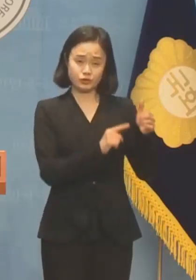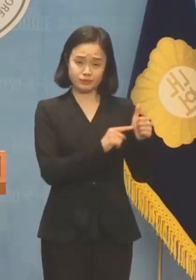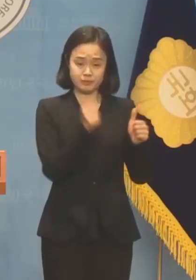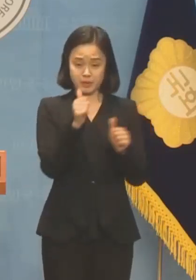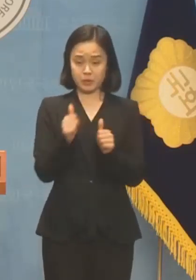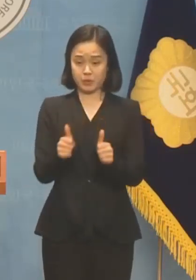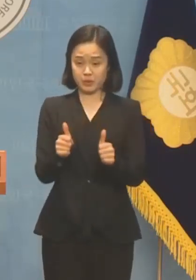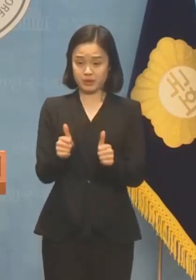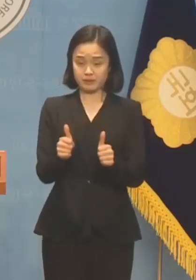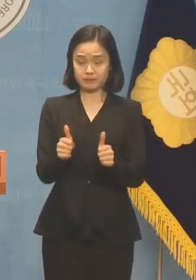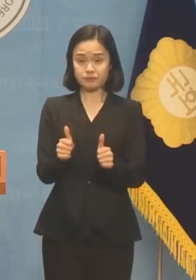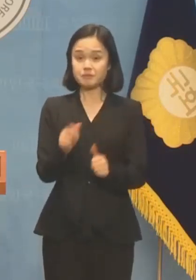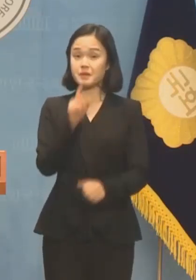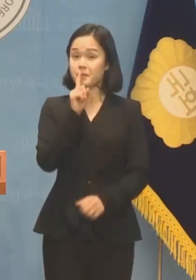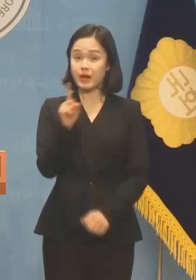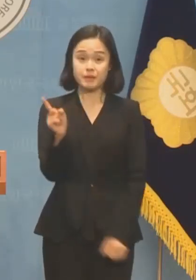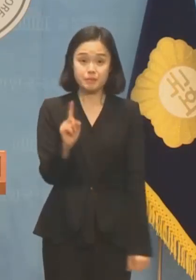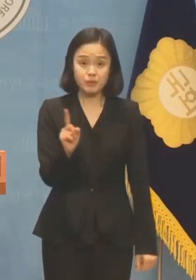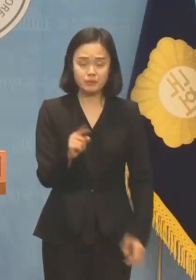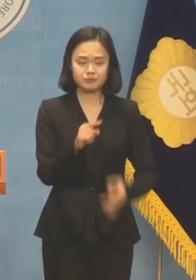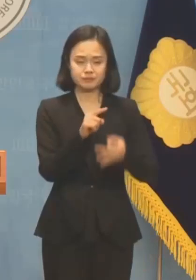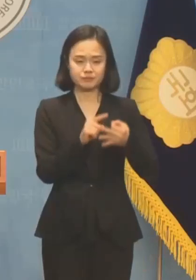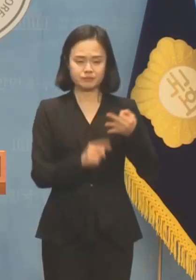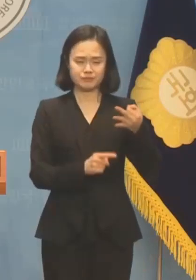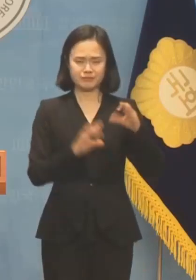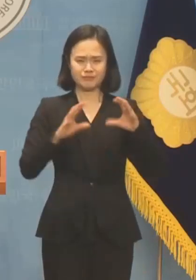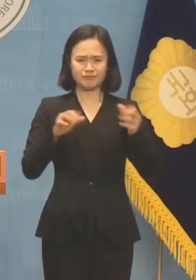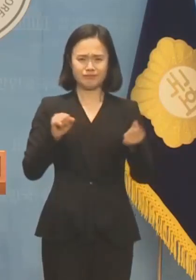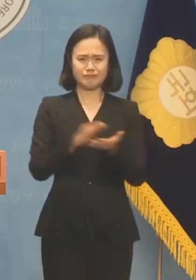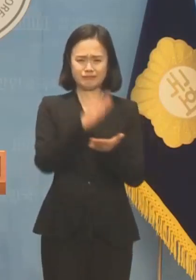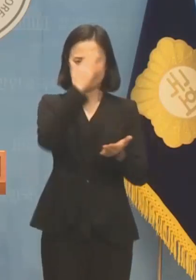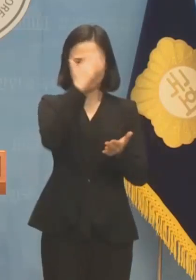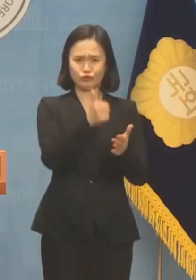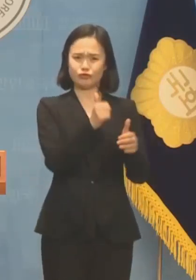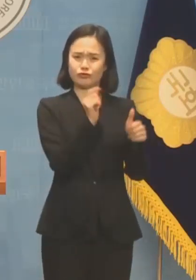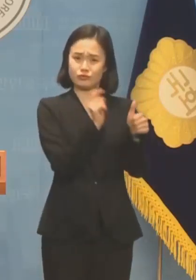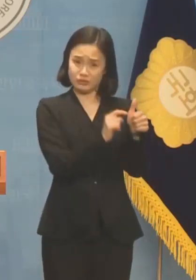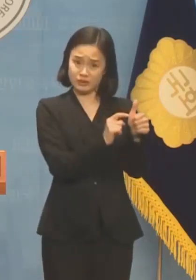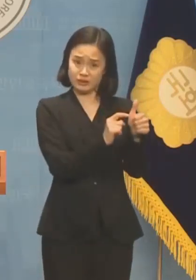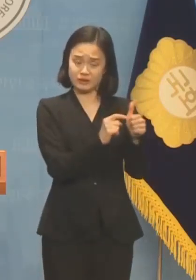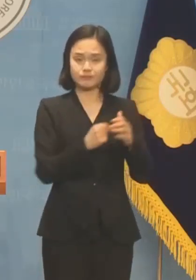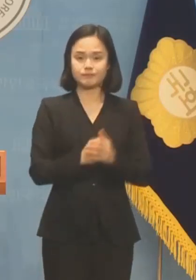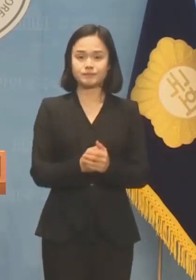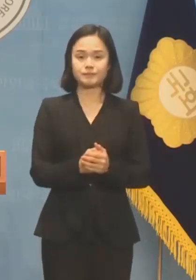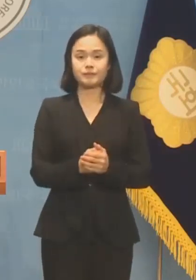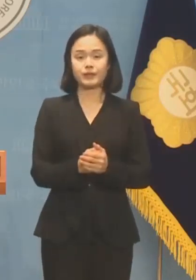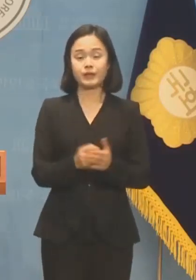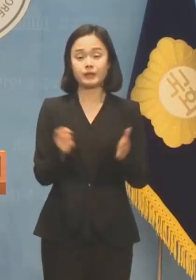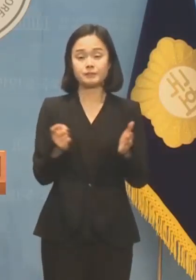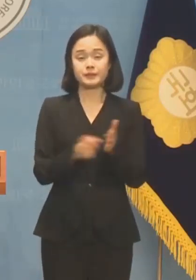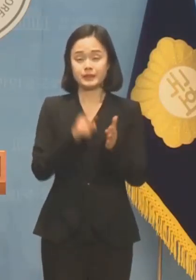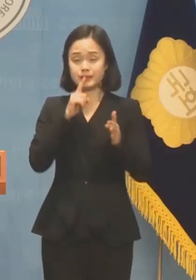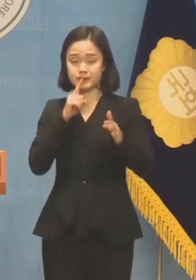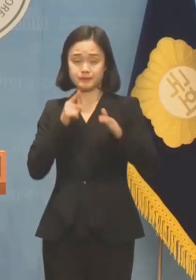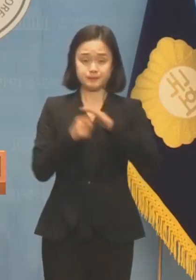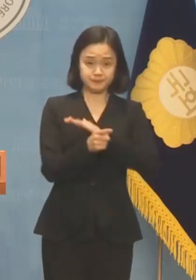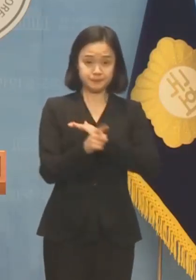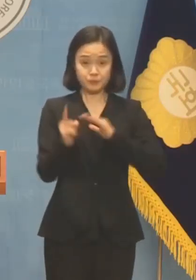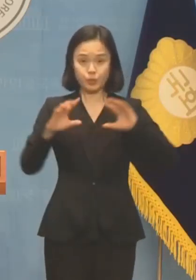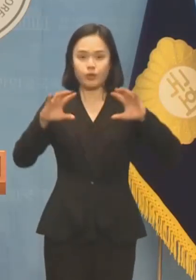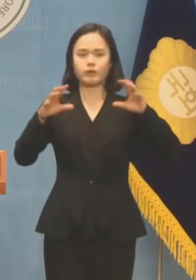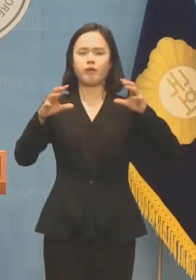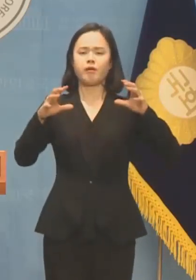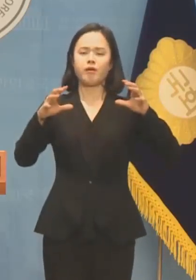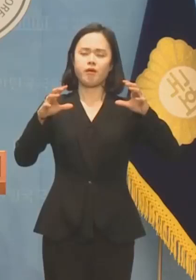대국민 호소문에 내란 속의 윤석열은 비상계엄은 국가의 존립을 위한 필연적 조치였다고